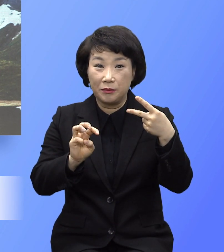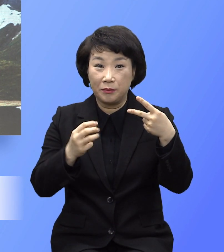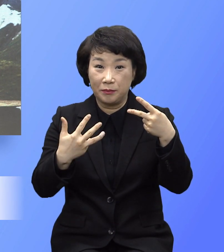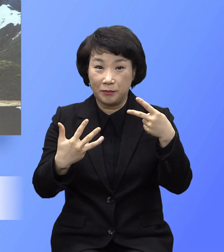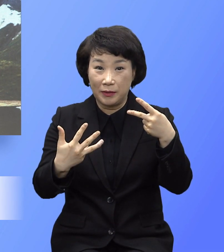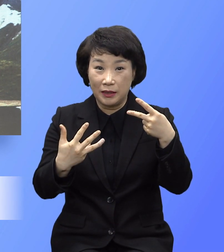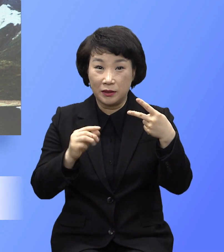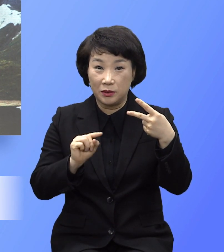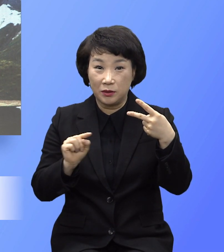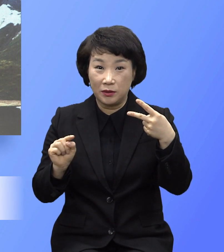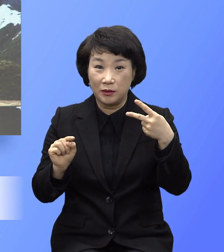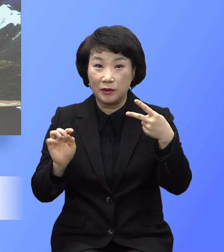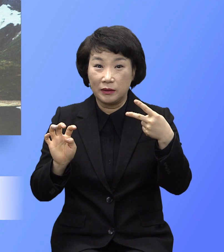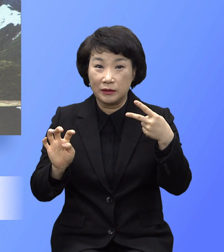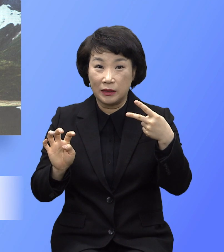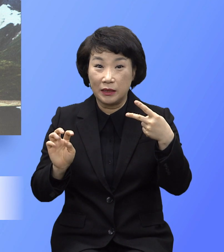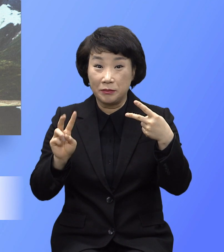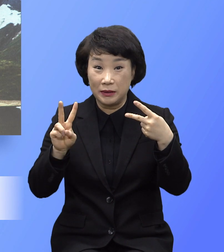38절에서